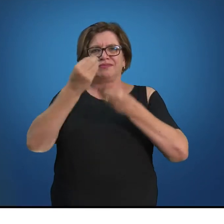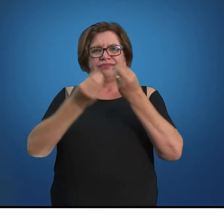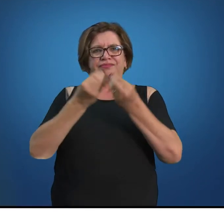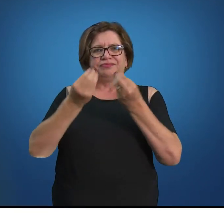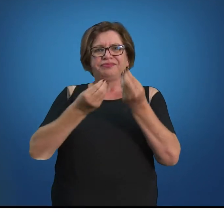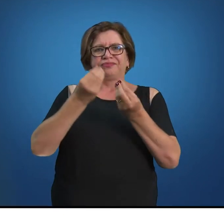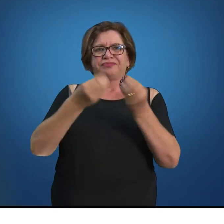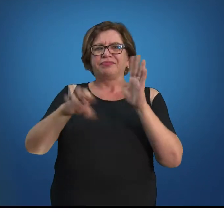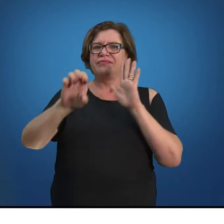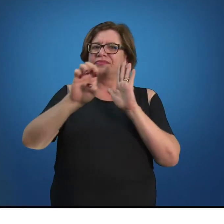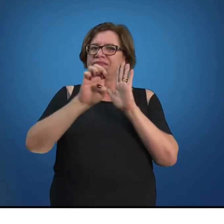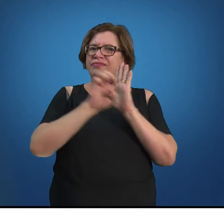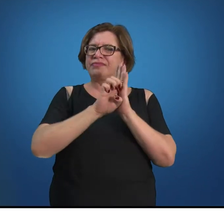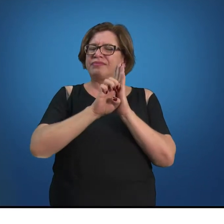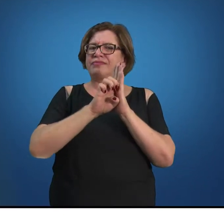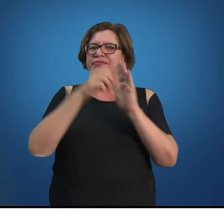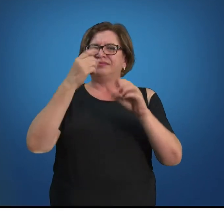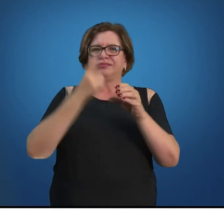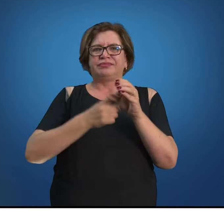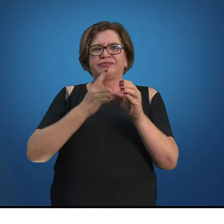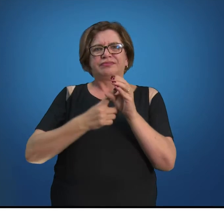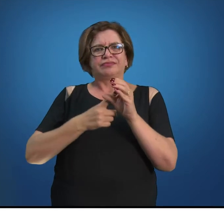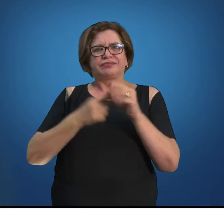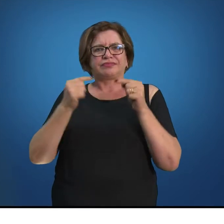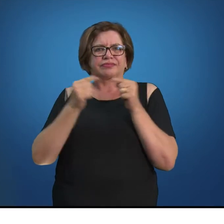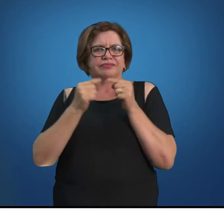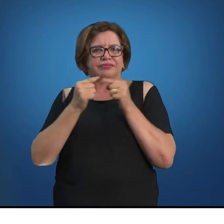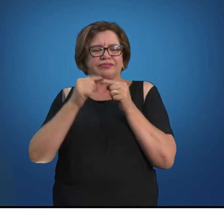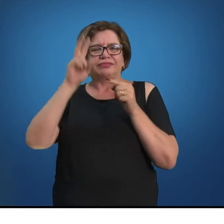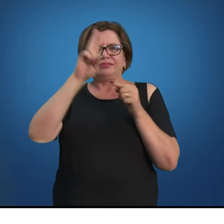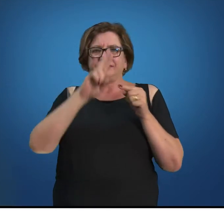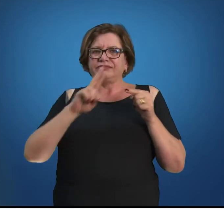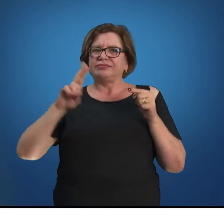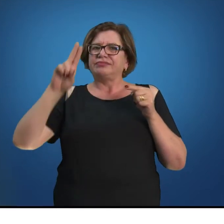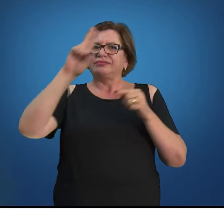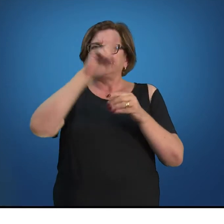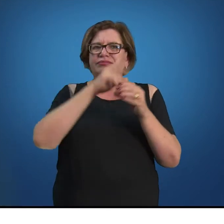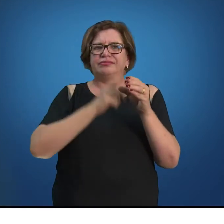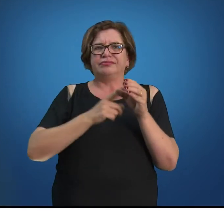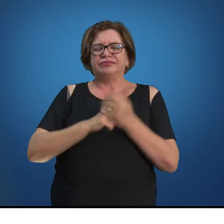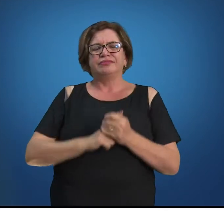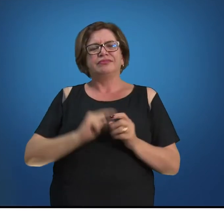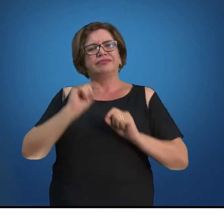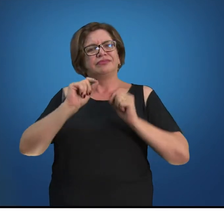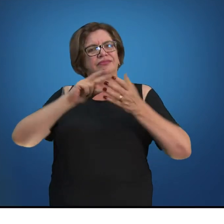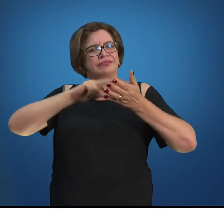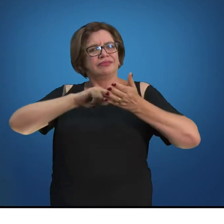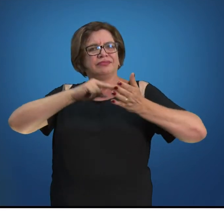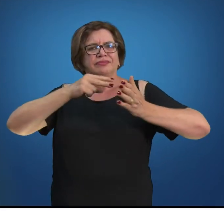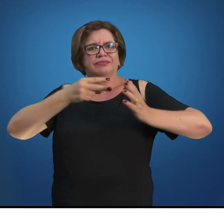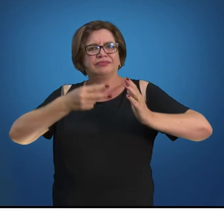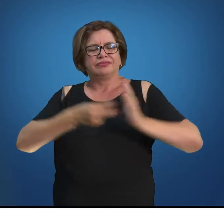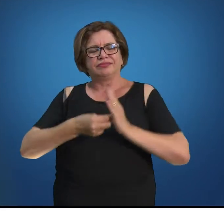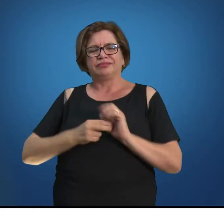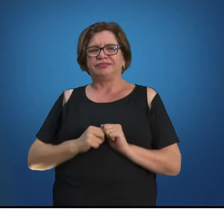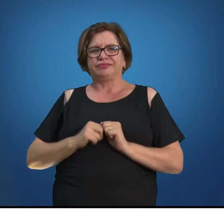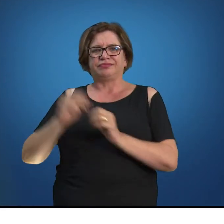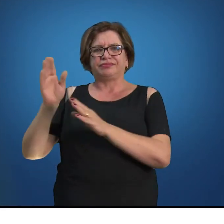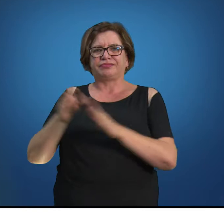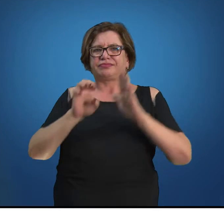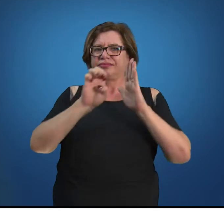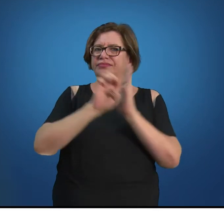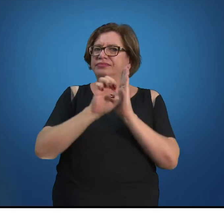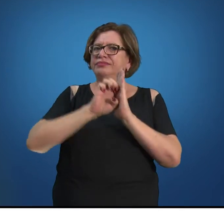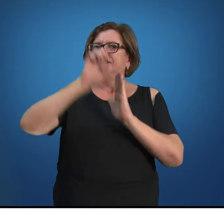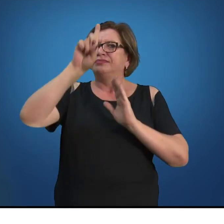próprio Estatuto da Cidade que sejam úteis ao município. Quer dizer o quê? O Estatuto é a